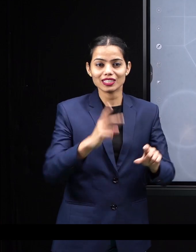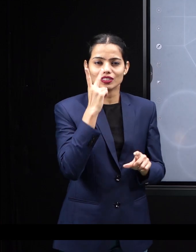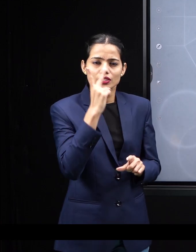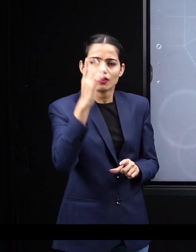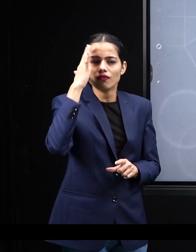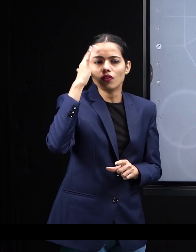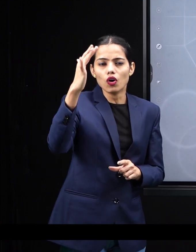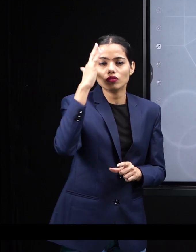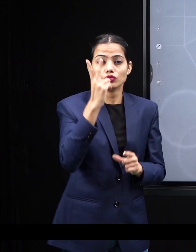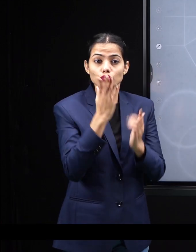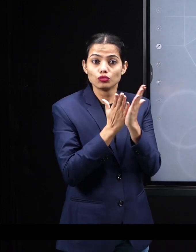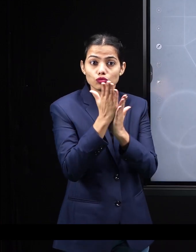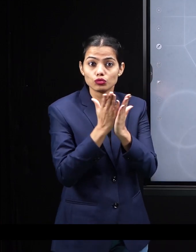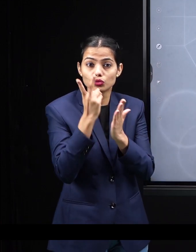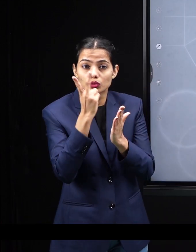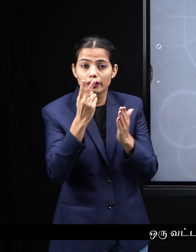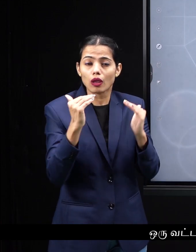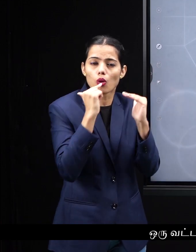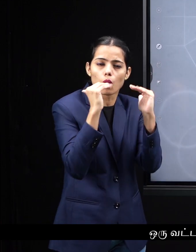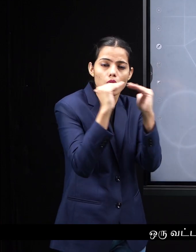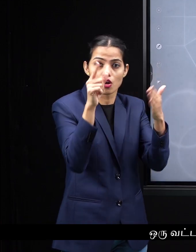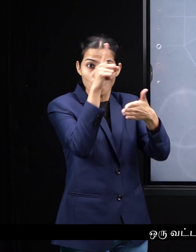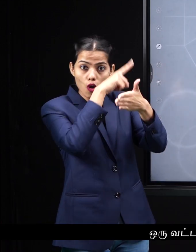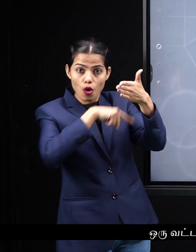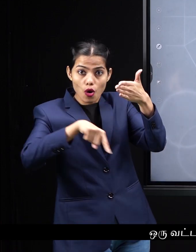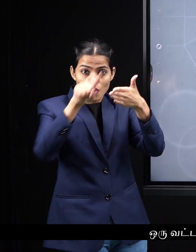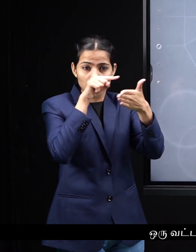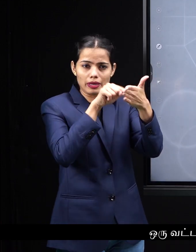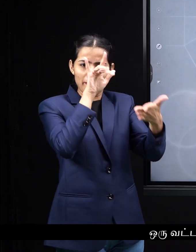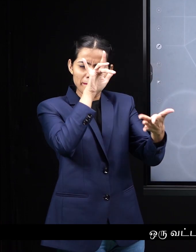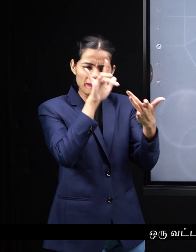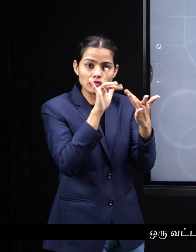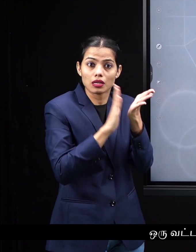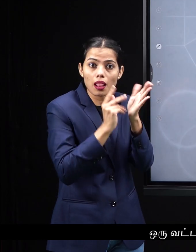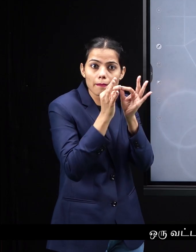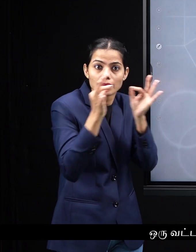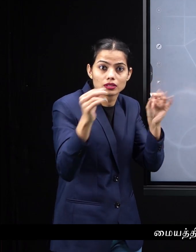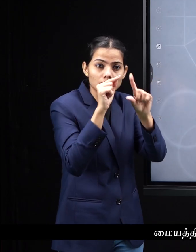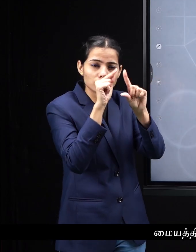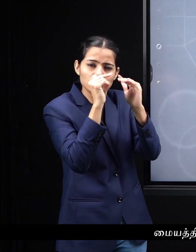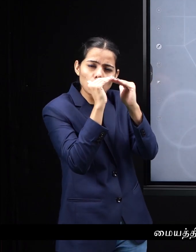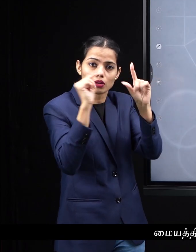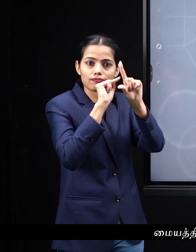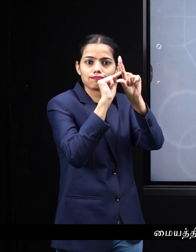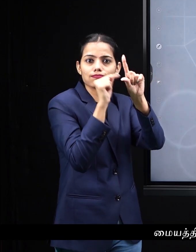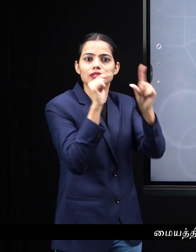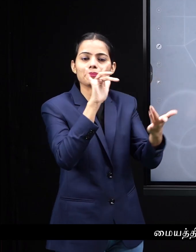தேற்றம் 1. ஒரு வட்டத்தின் எந்த இரண்டு சமமான நாண்களும் மையத்தில் சமகோணங்களைக்